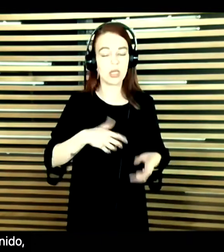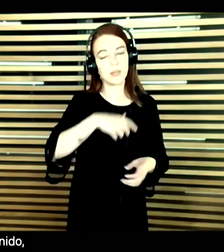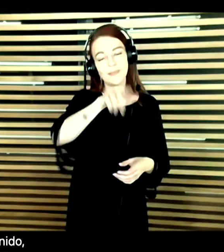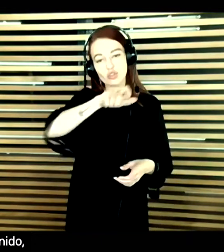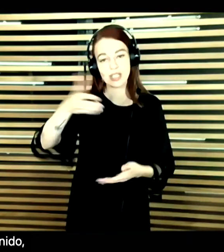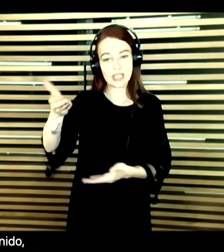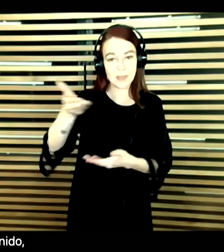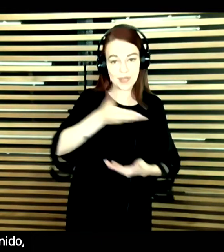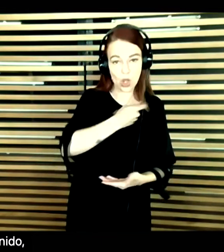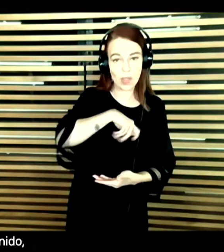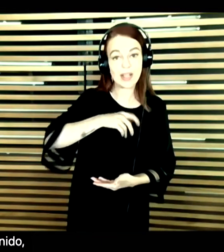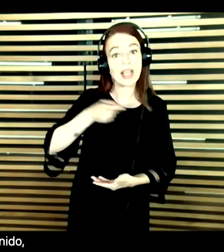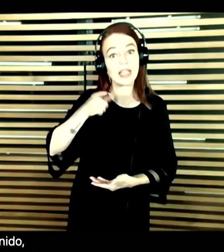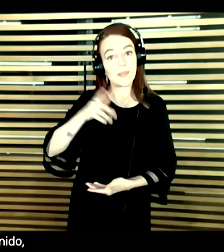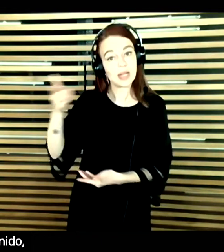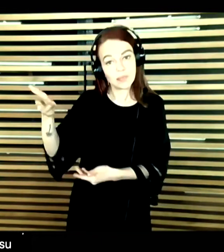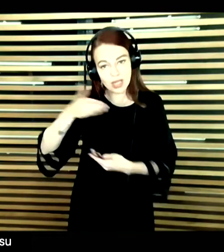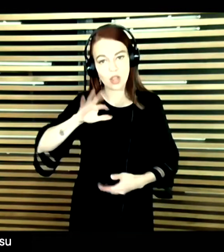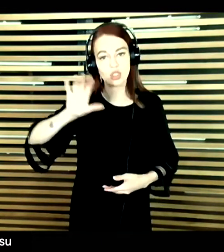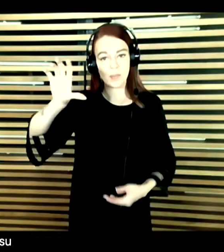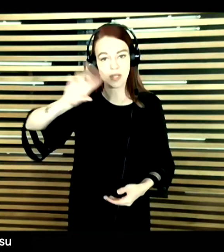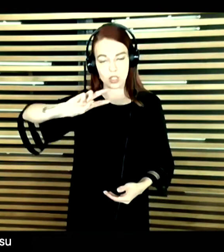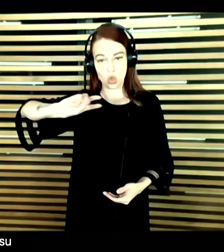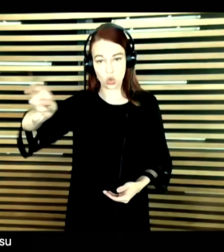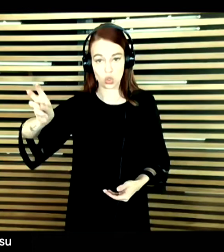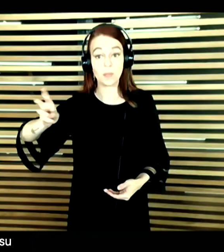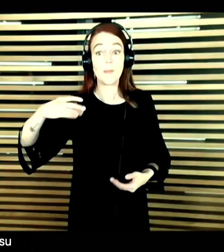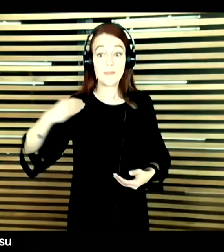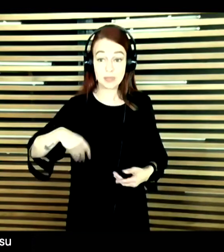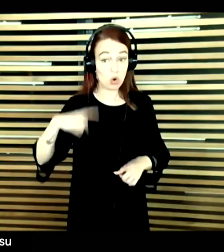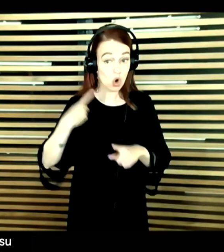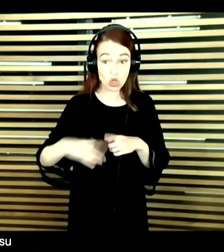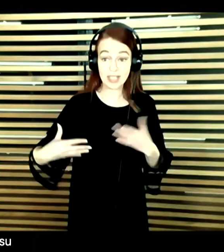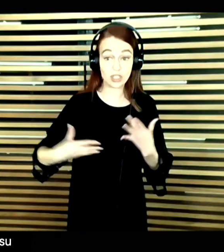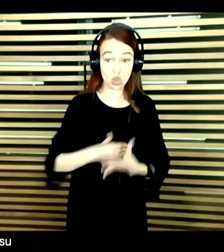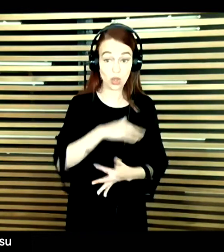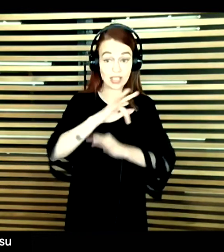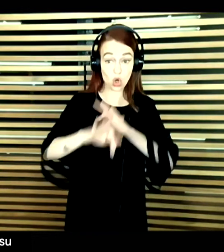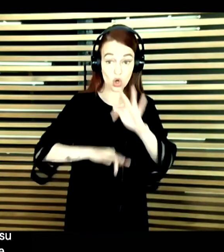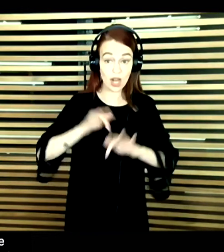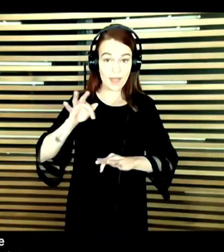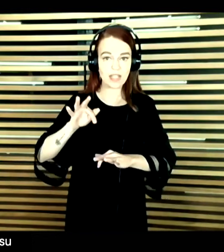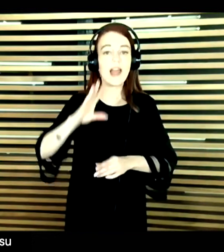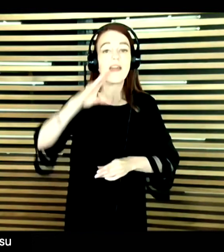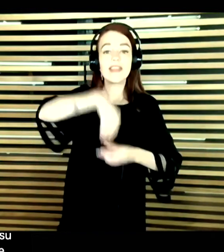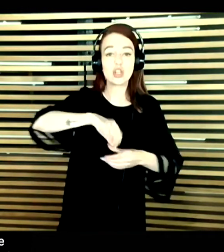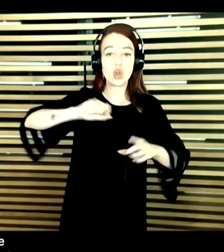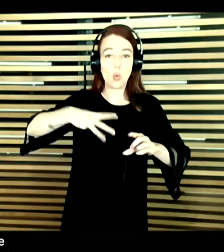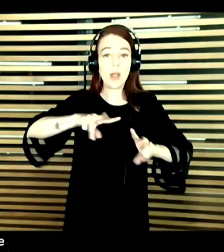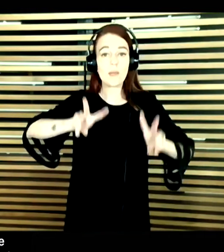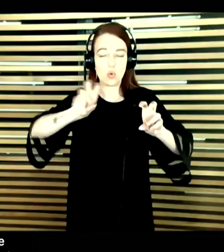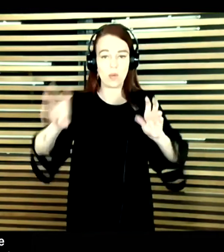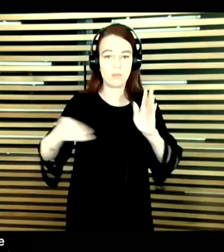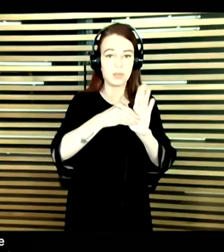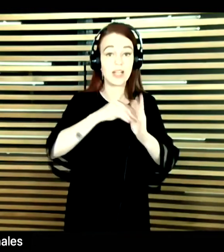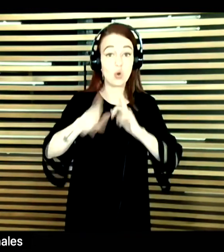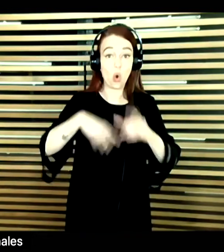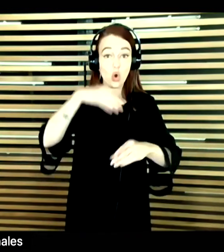internacionales. Toda esta información se va a volcar en la nueva web y se ampliará con nuevos